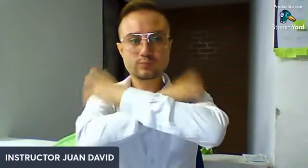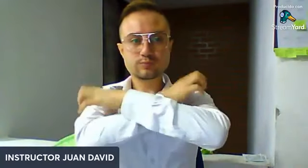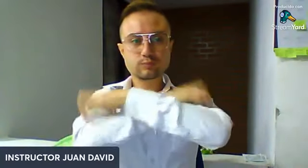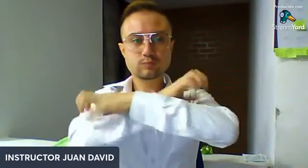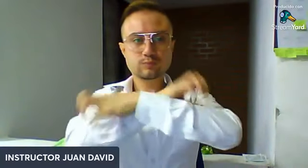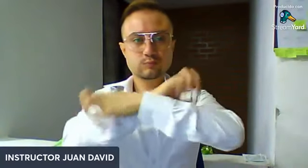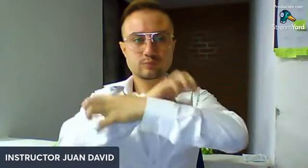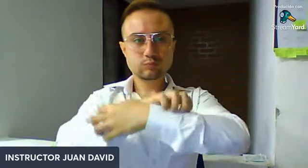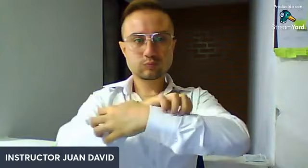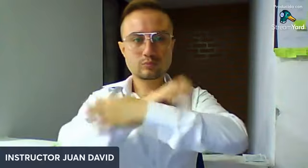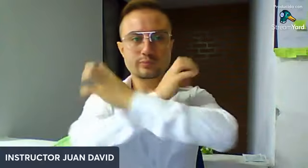Pesebre.